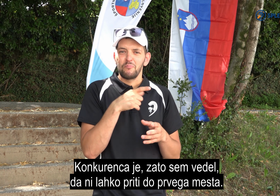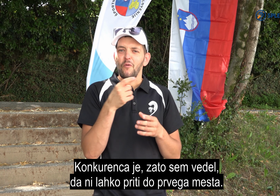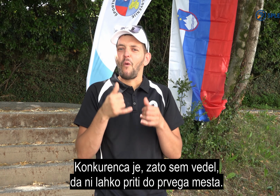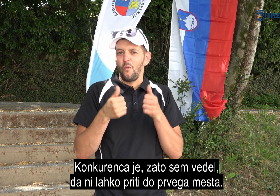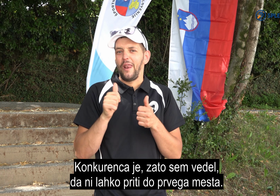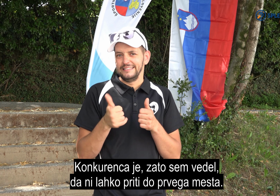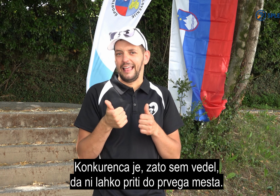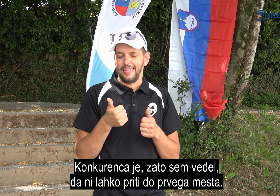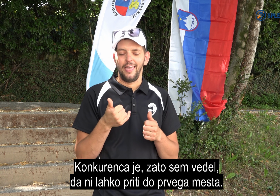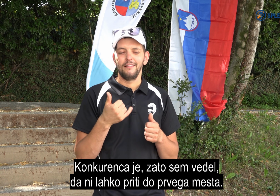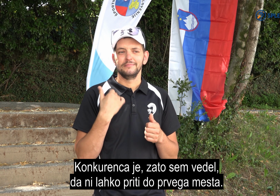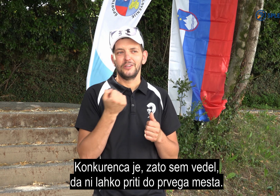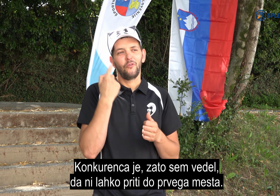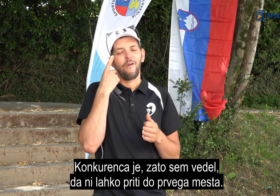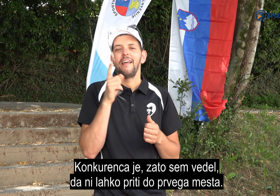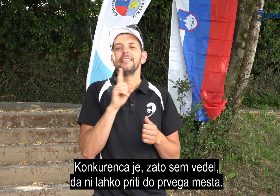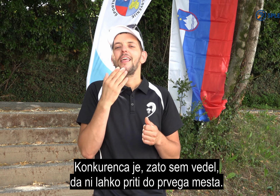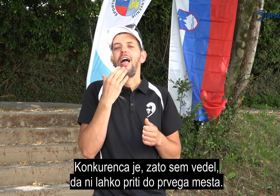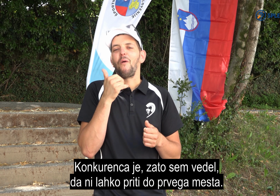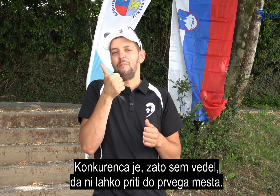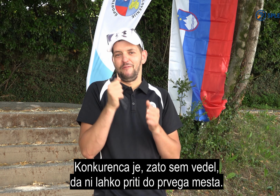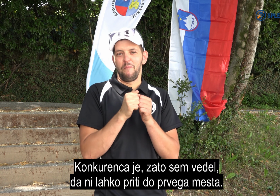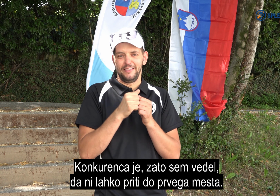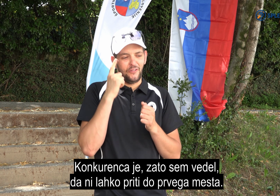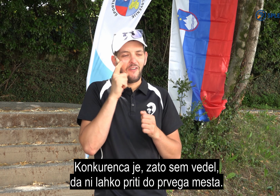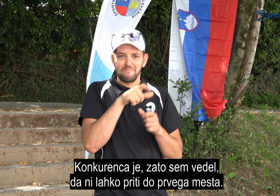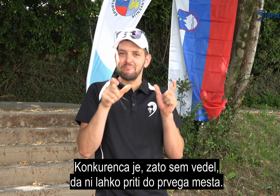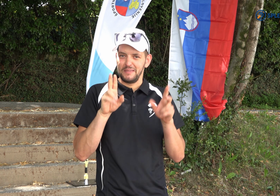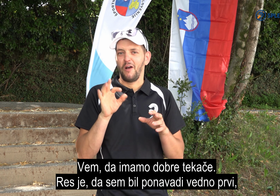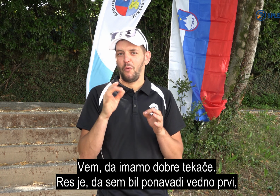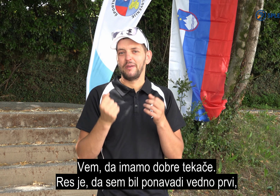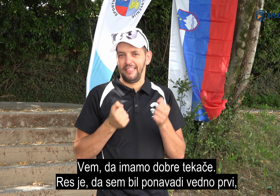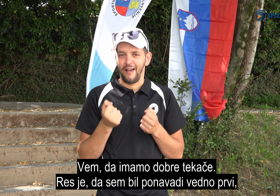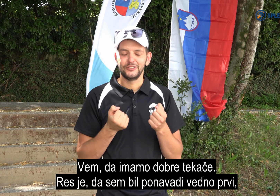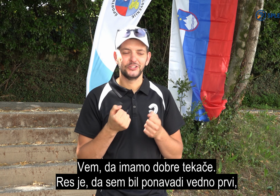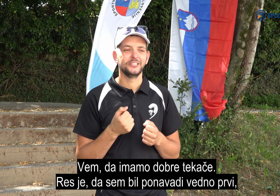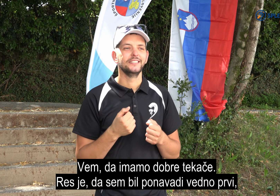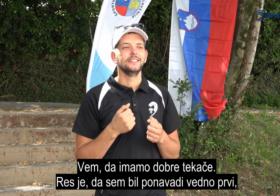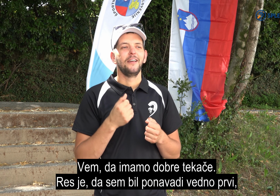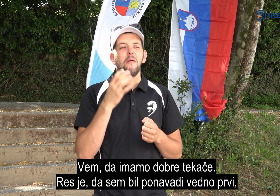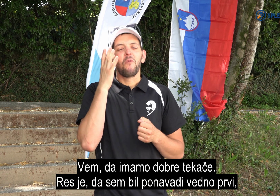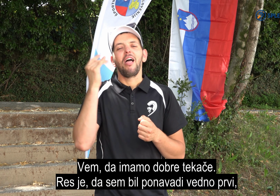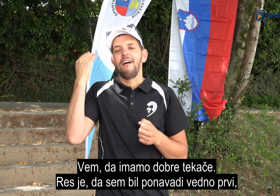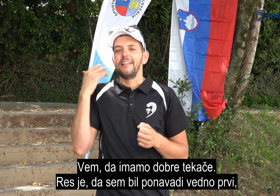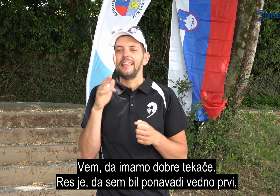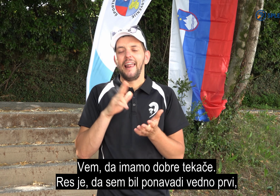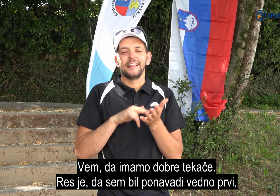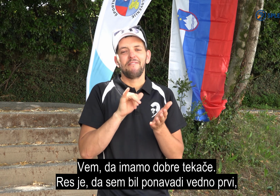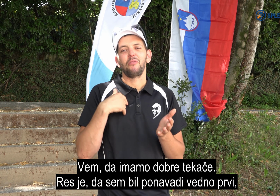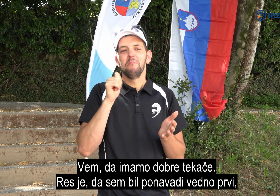Konkurenca je, zato sem vedel, da ni lahko priti do prvega mesta. Vem, da imamo dobre tekače. Res je, da sem bil